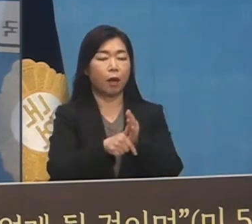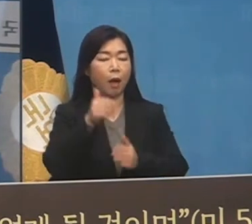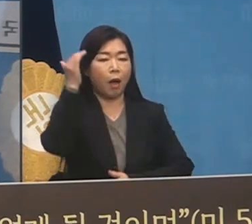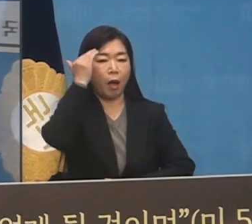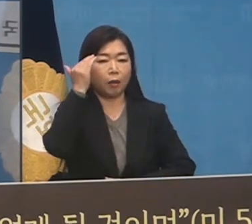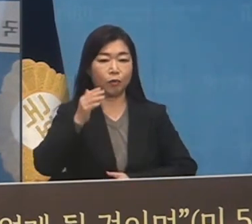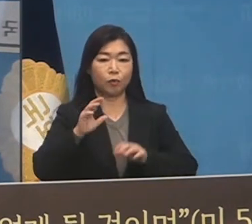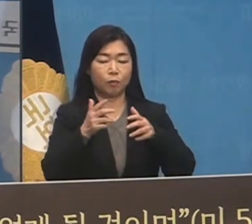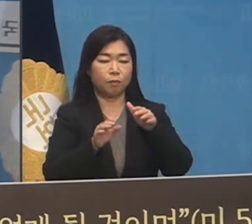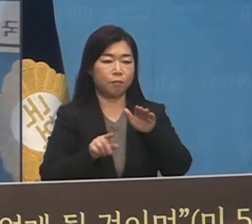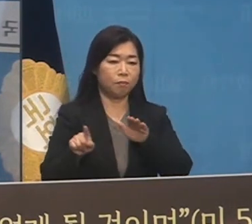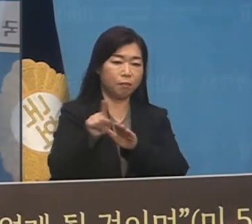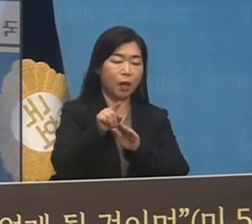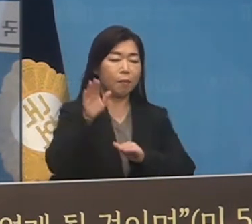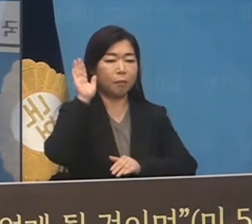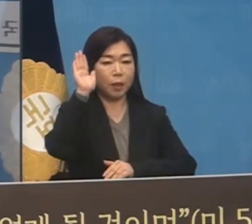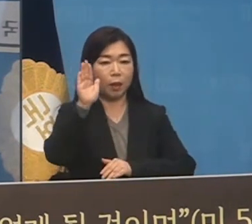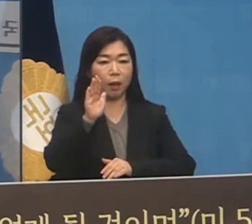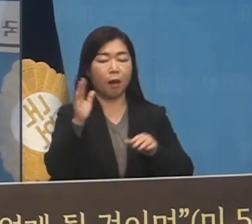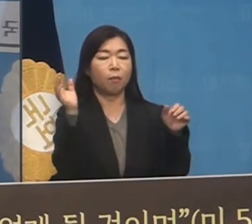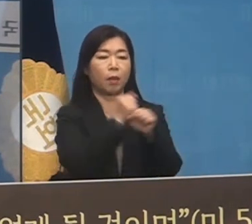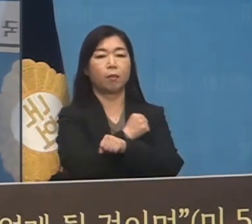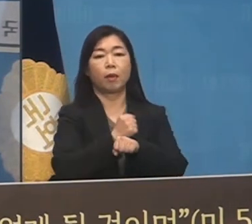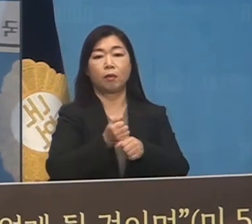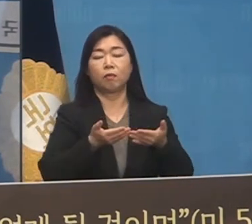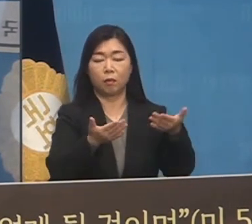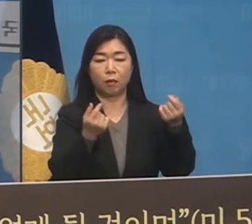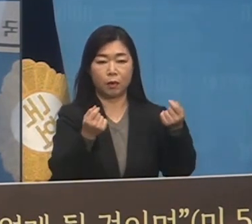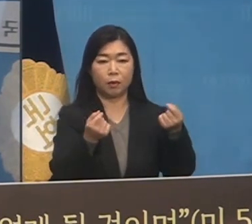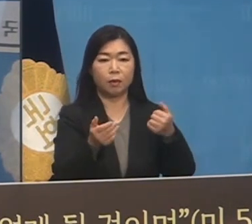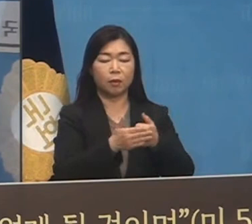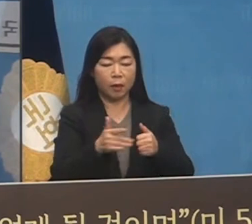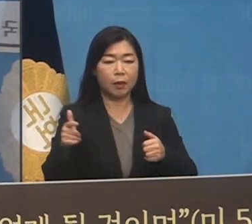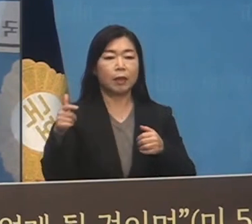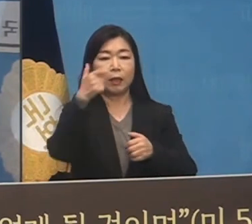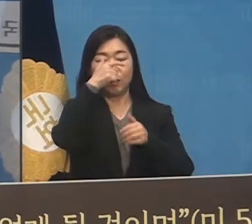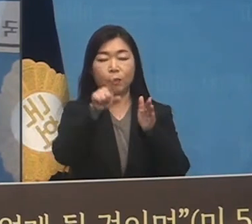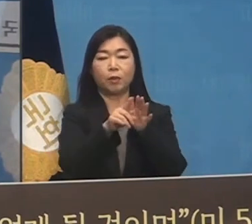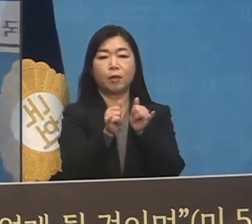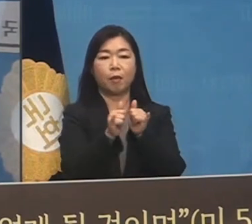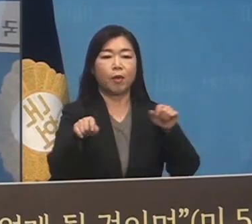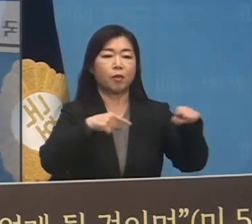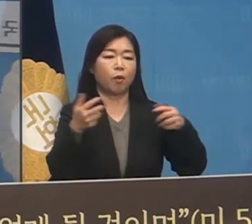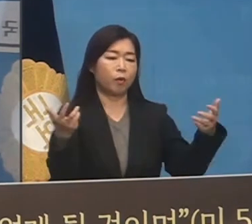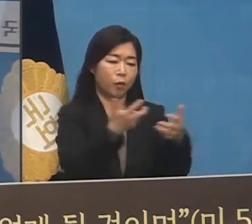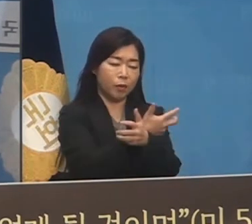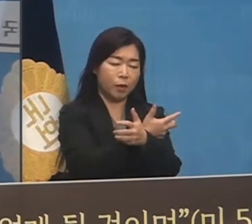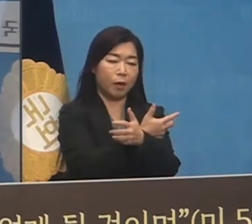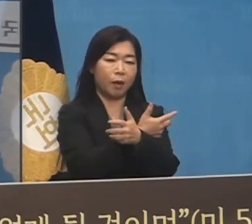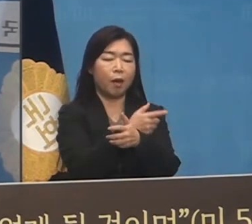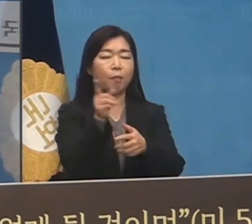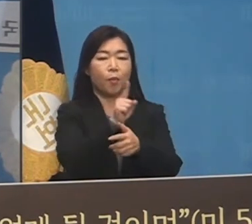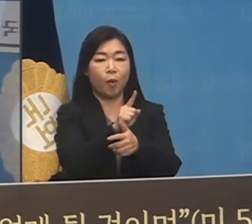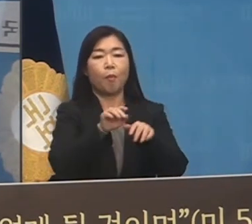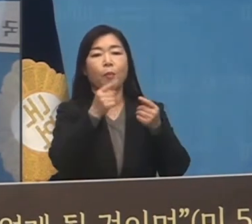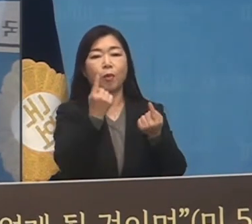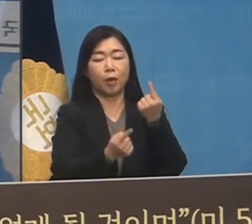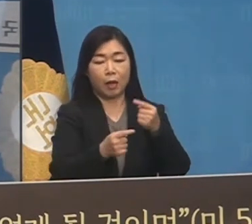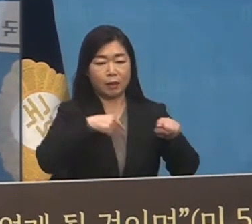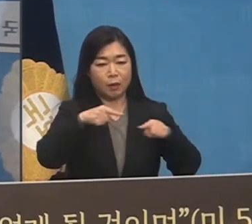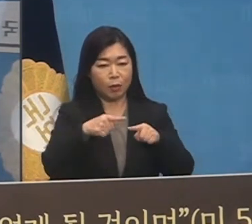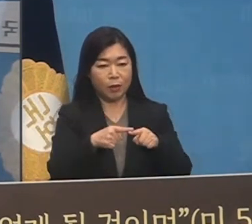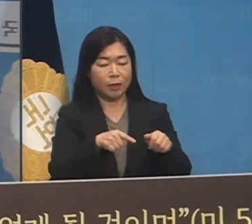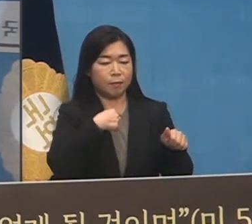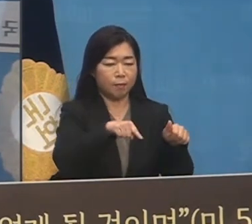대한민국의 미래를 파멸로 이끌고 있는 것이다. 이에 기독교인들은 정권 교체 여부를 떠나